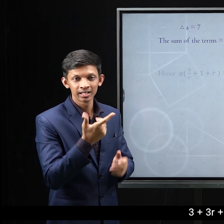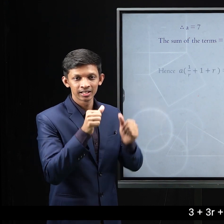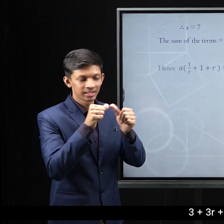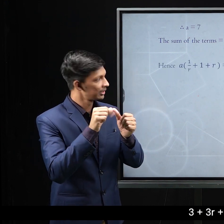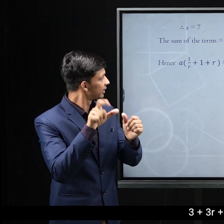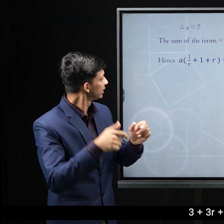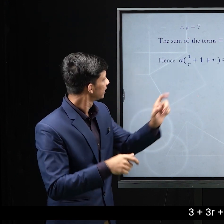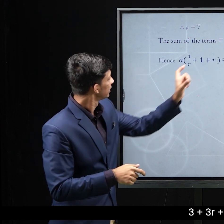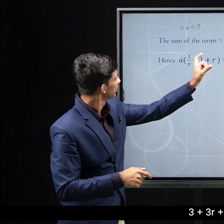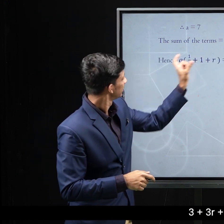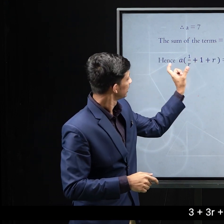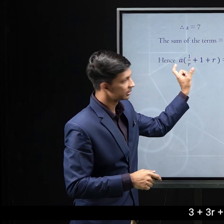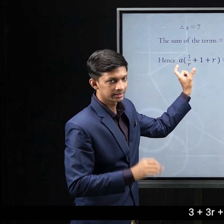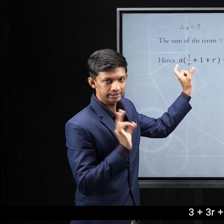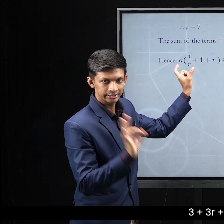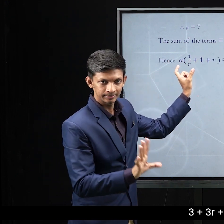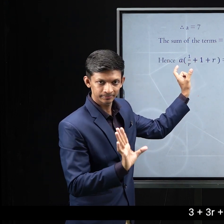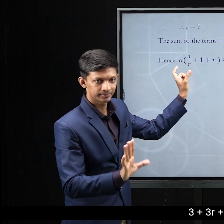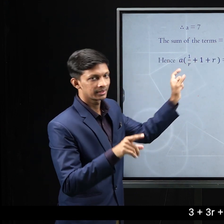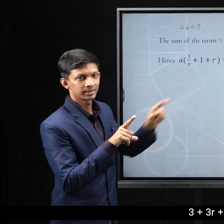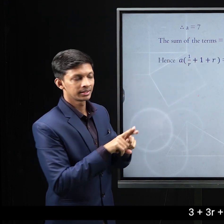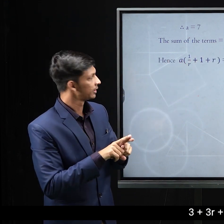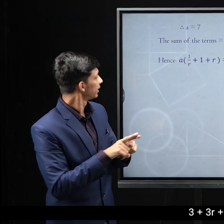ಇಸ್ಕ್ವಲ್ ಟು 13r.